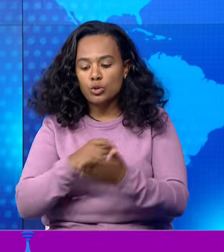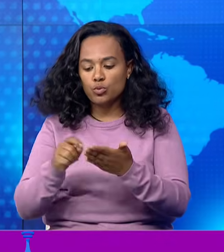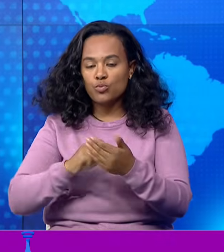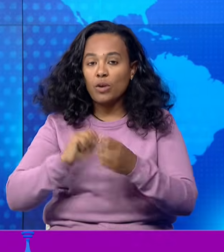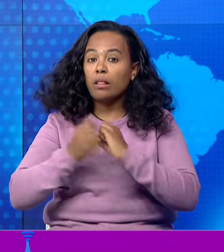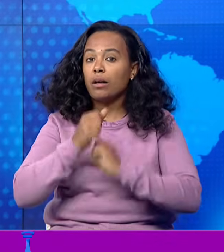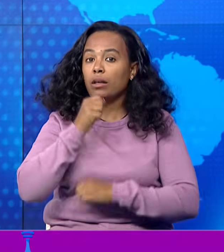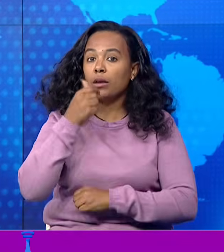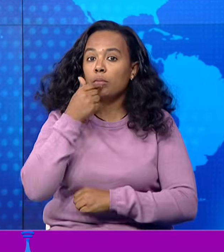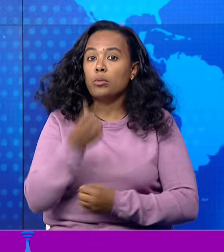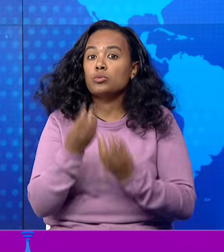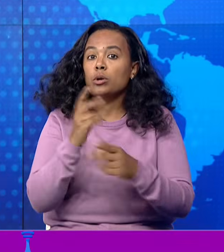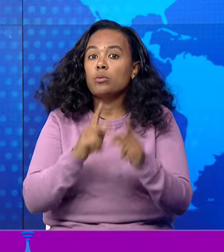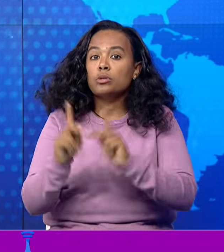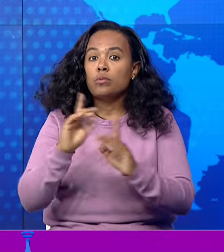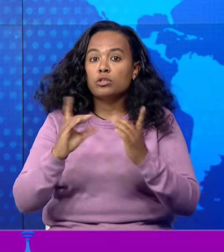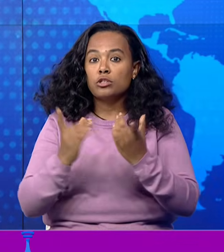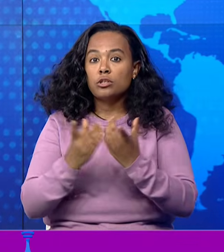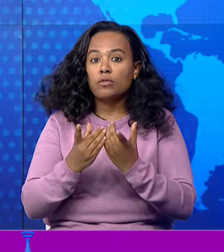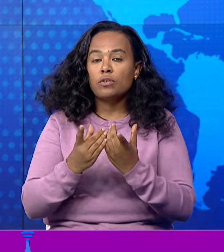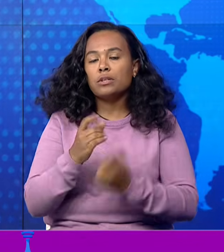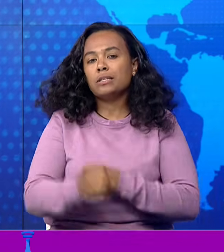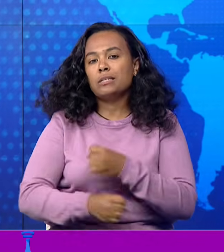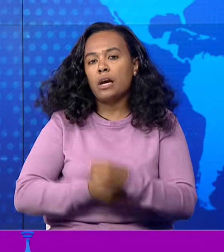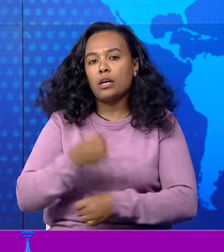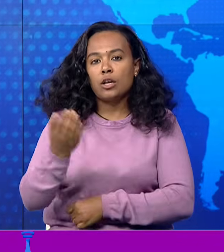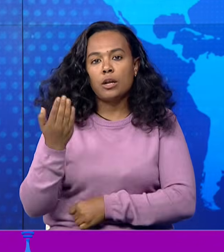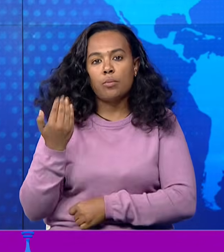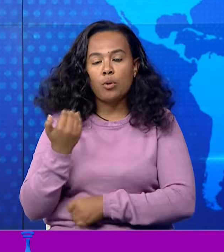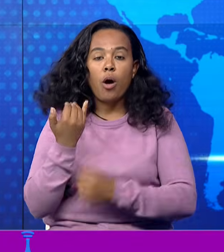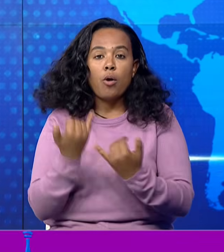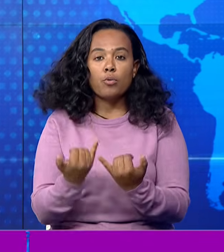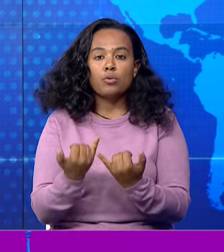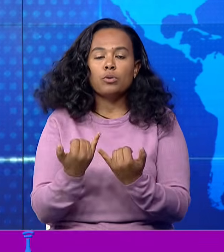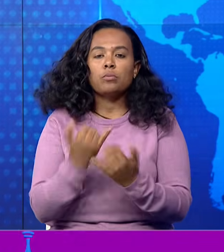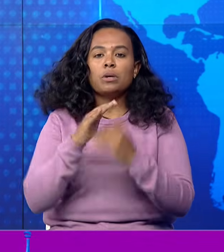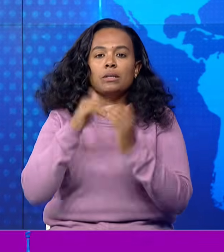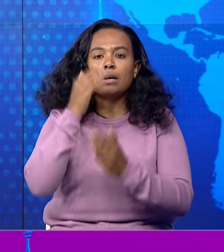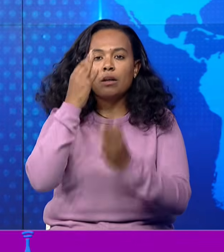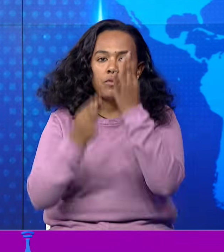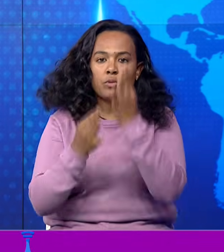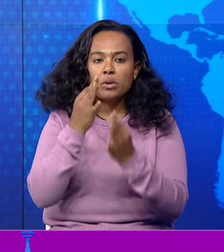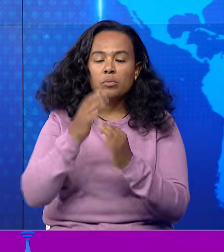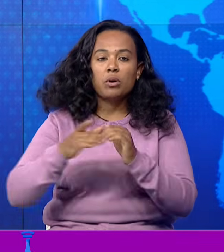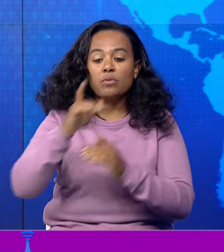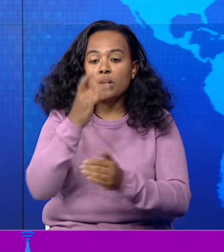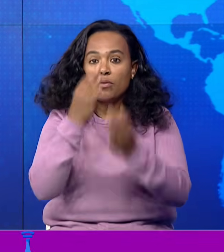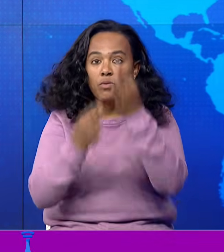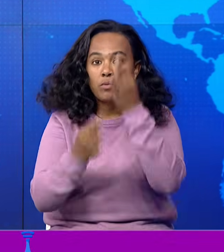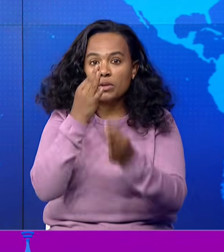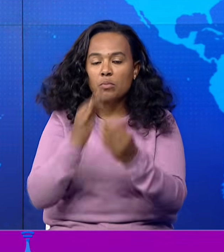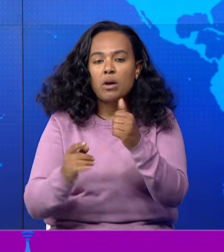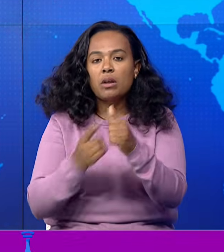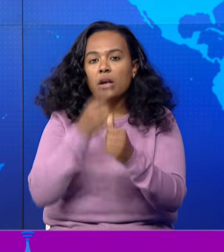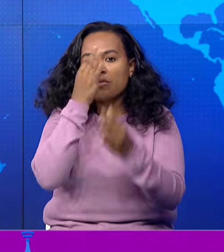አልተቀየረም በሚል ብዙ የህብረተሰባችን ክፍል እየተንገላታ ነው የነበረው። አሁን በጠቅላይ ፍርድ ቤትም በከፍተኛ ፍርድ ቤትም በአንደኛ ፍርድ ቤት